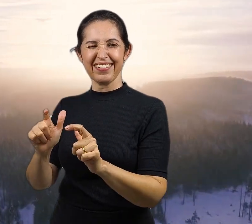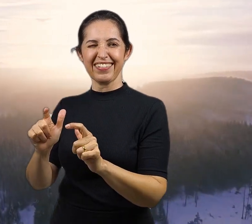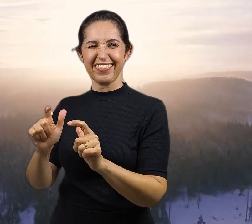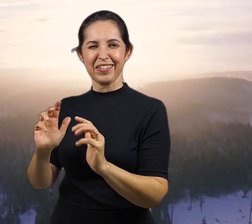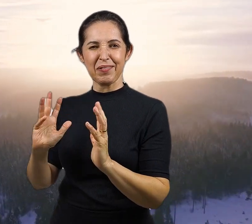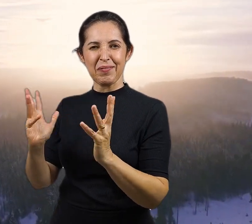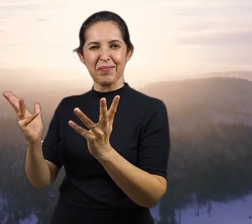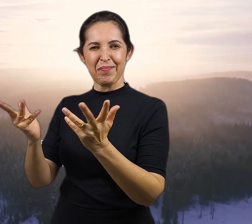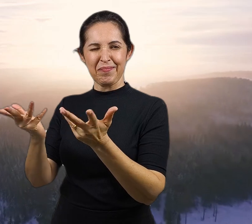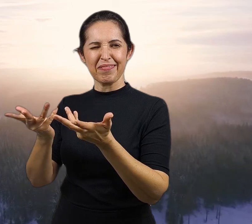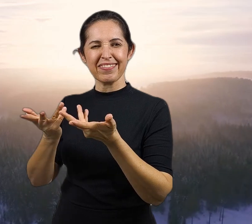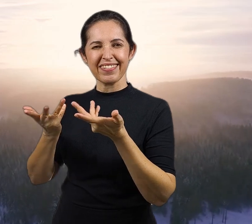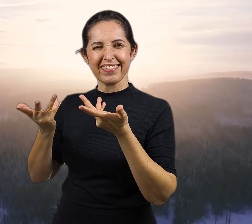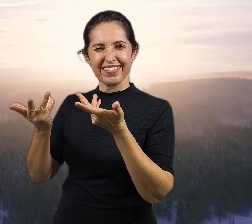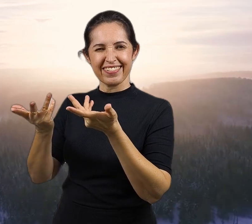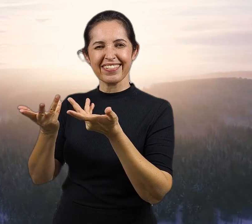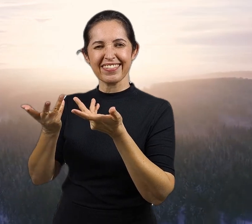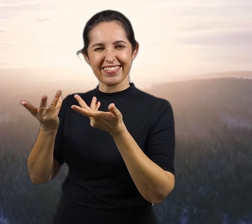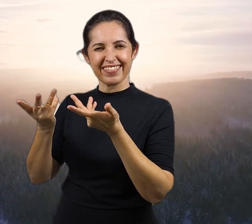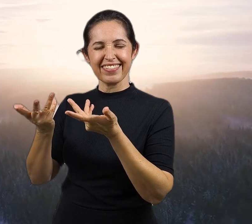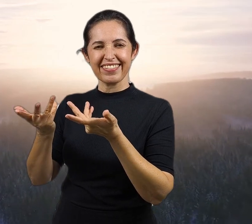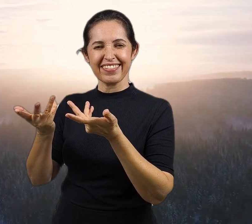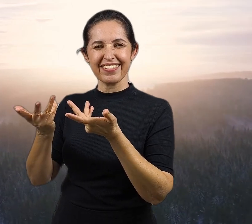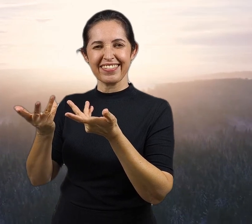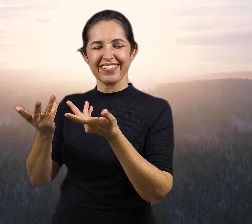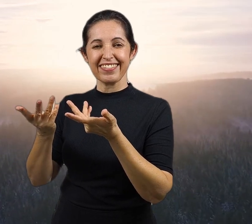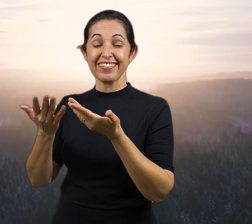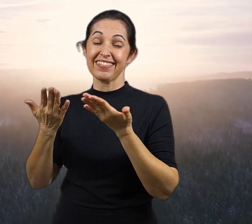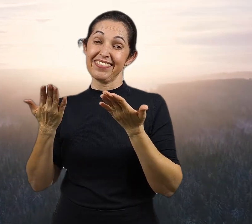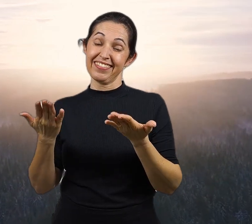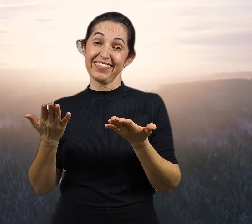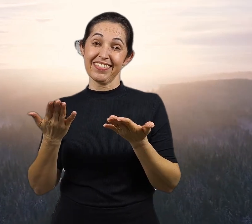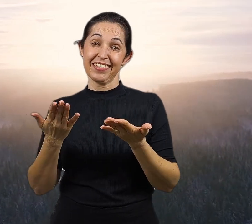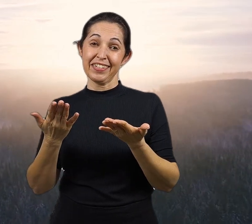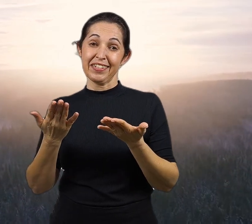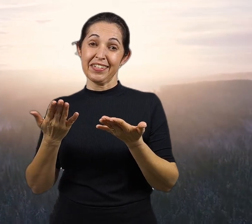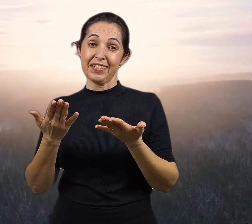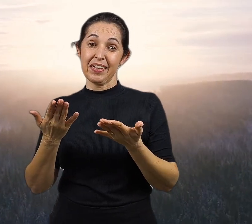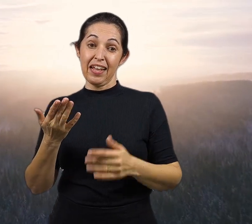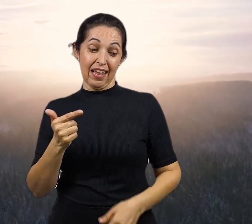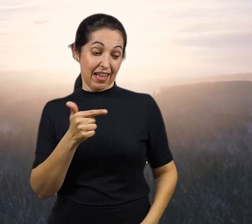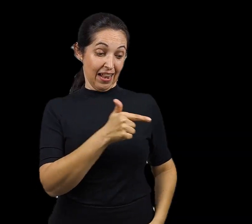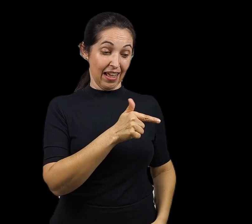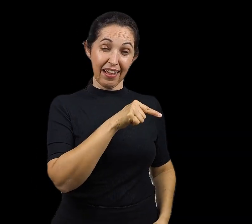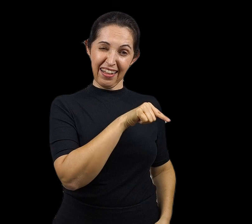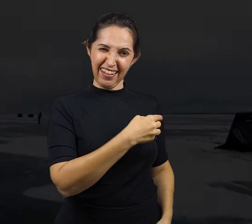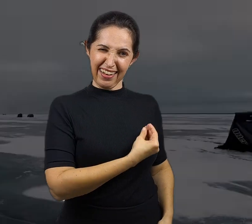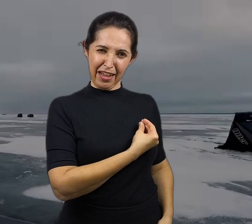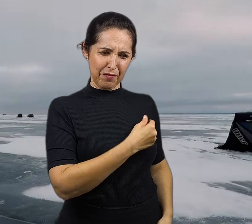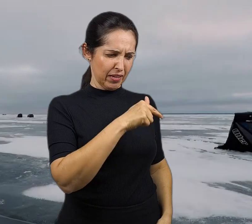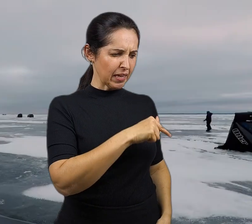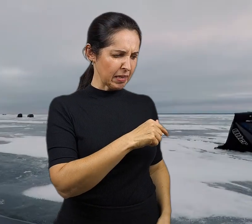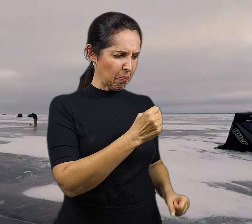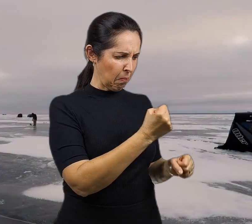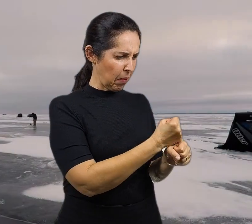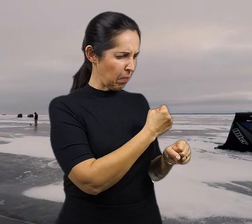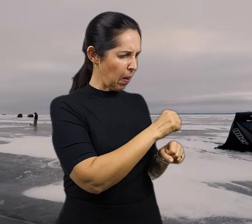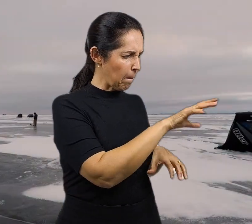É aquilo que nós acabamos de fazer. Tudo que nós construímos para essa vida vai ficar aqui. Você